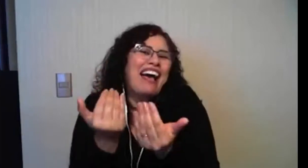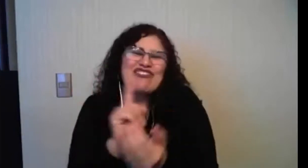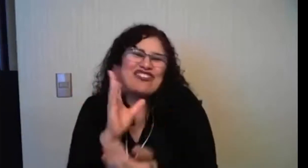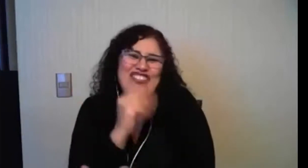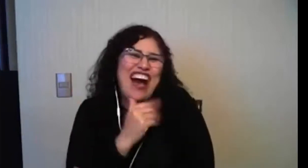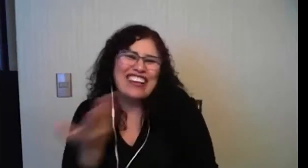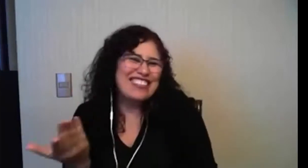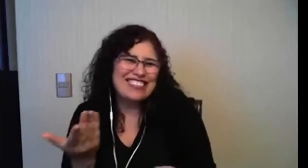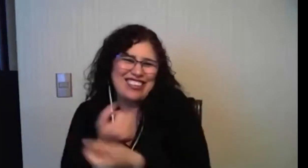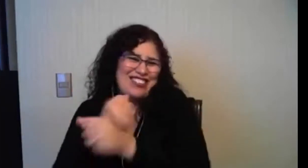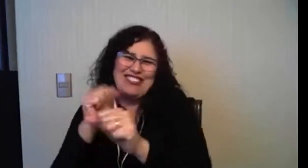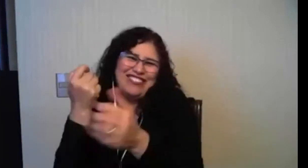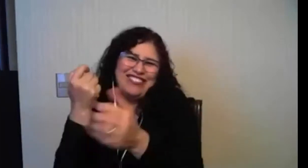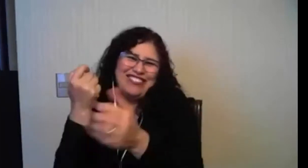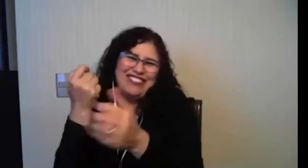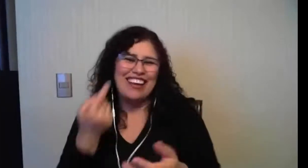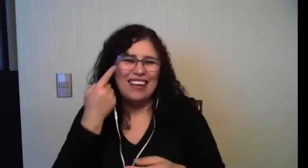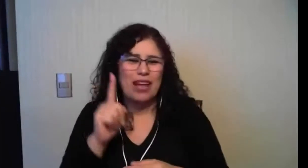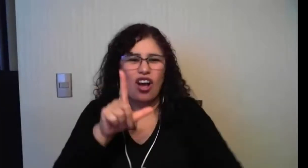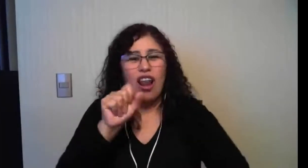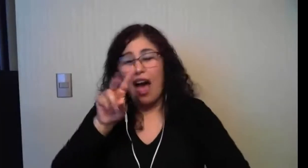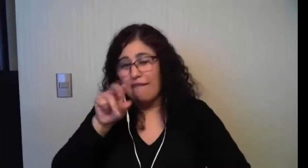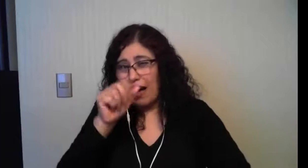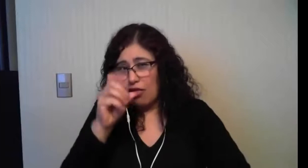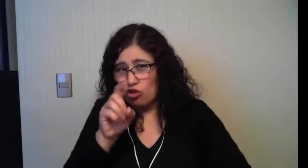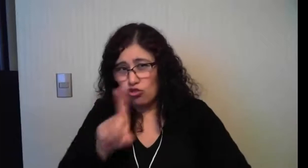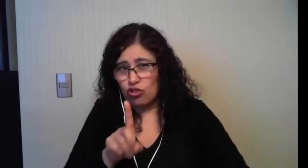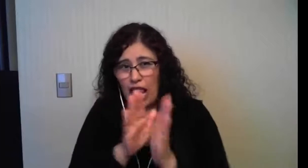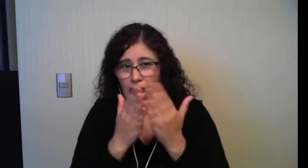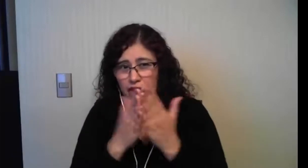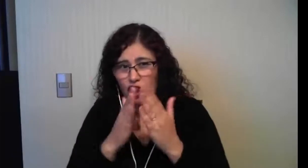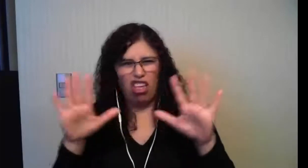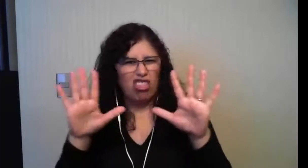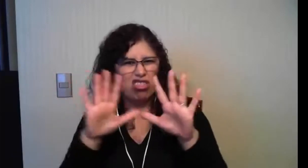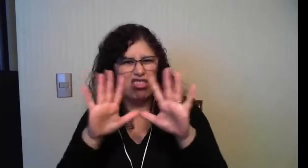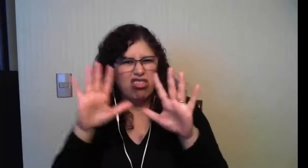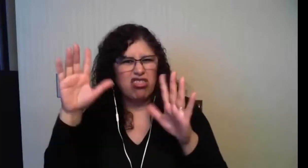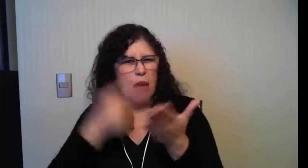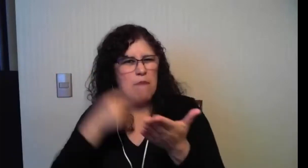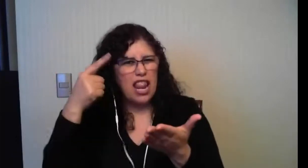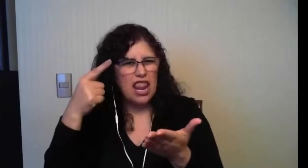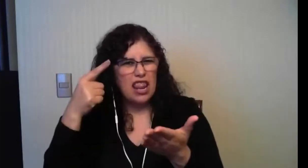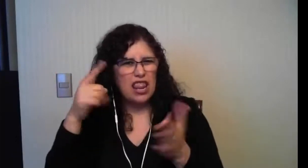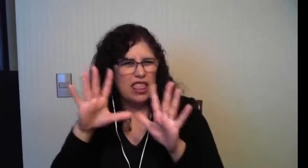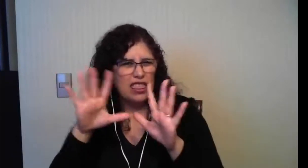si alguien lo quisiera comprar, el lavado vale como 10.000 pesos, ¿ya?